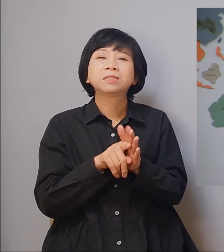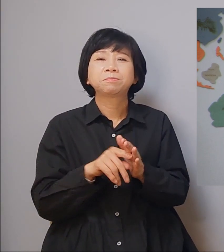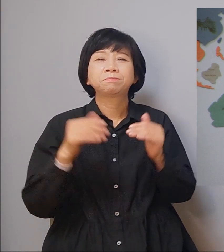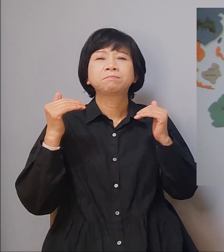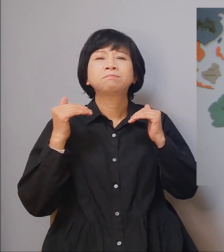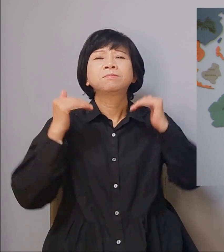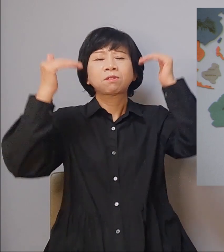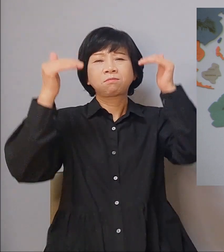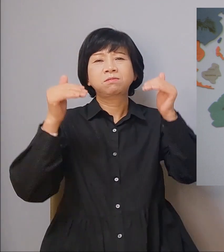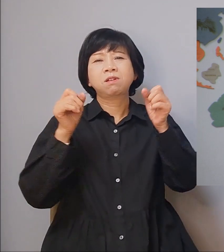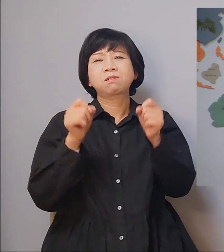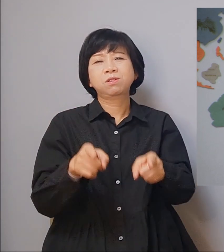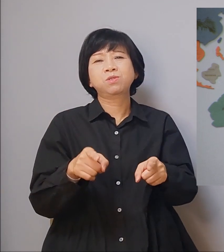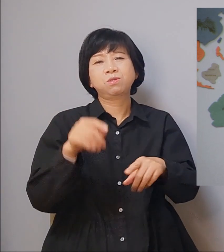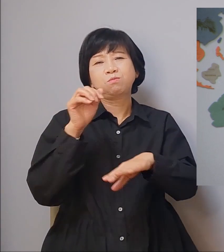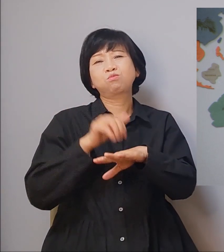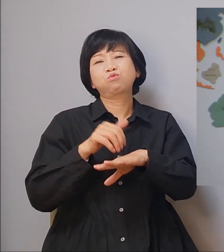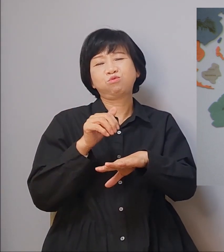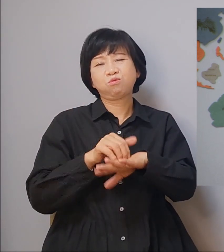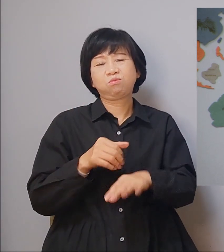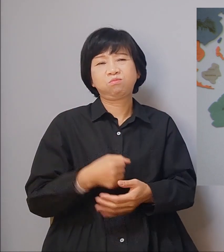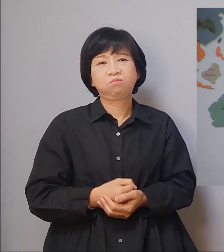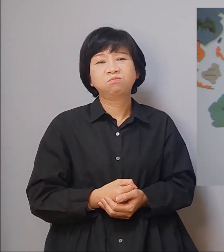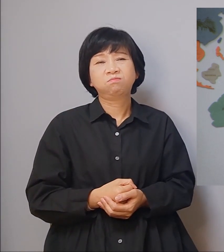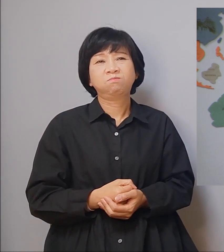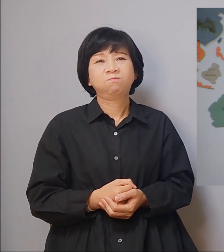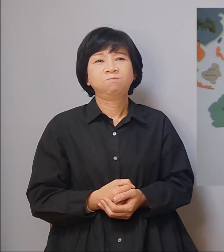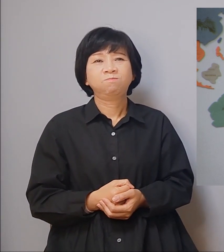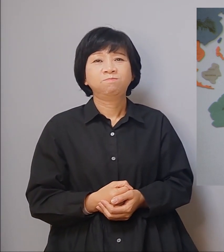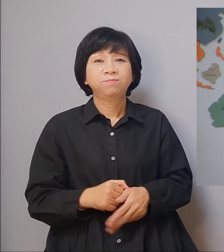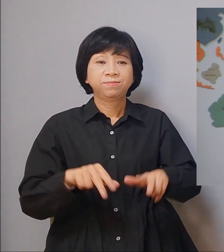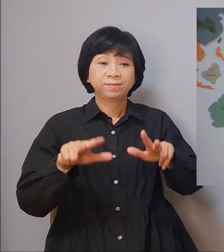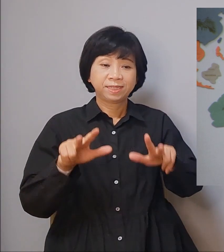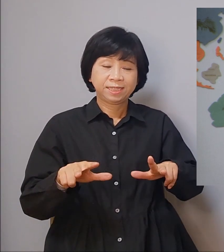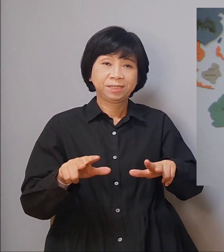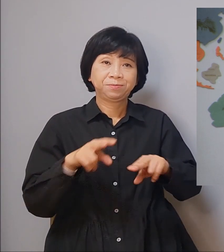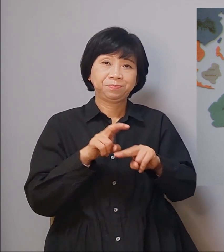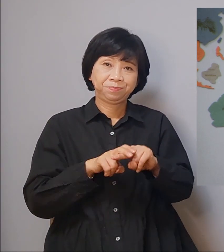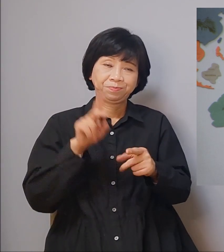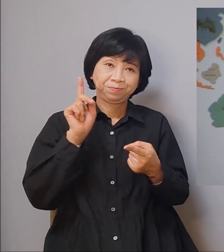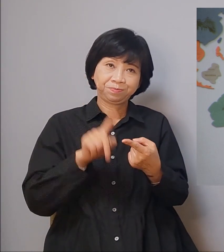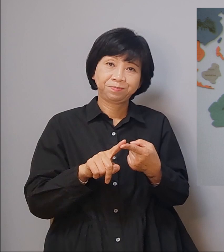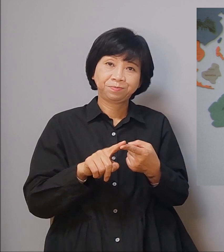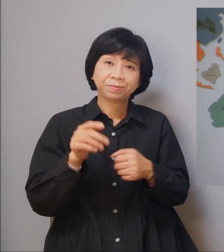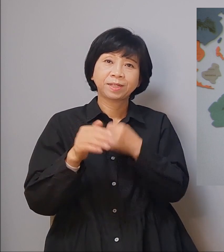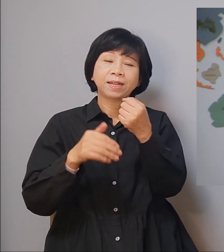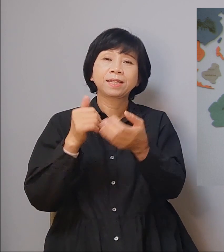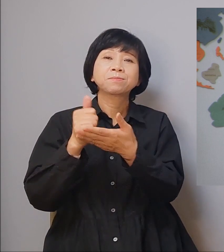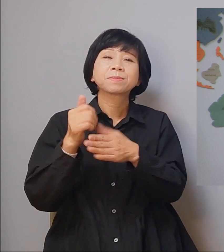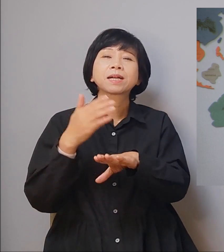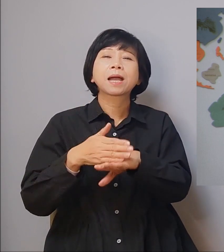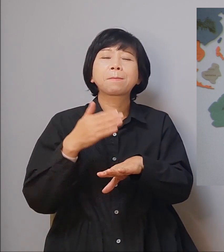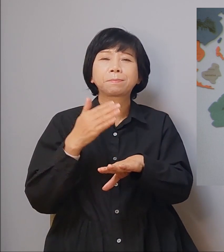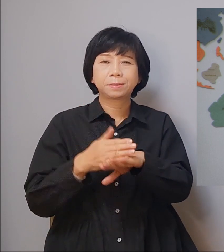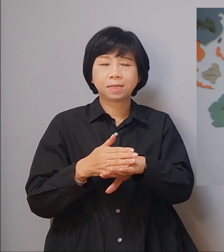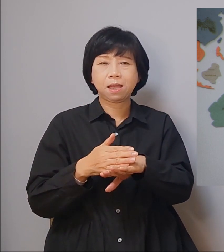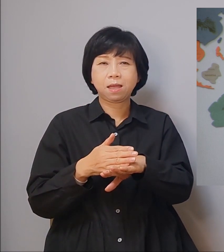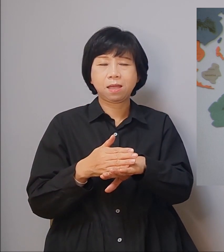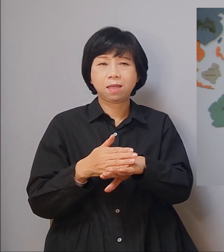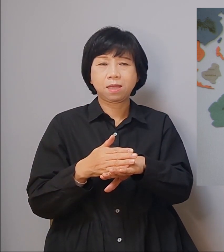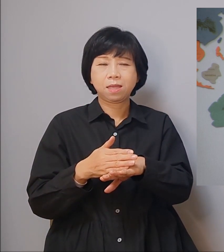것일까요? 우리도 분명합니다. 지금 있는 그 자리에서 하나님 앞에 감사하실 수